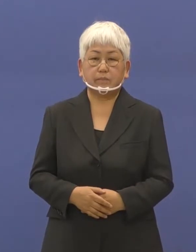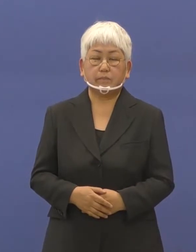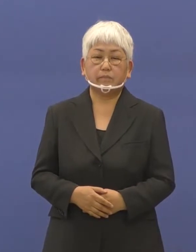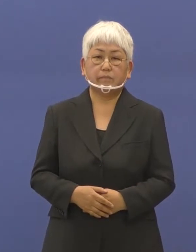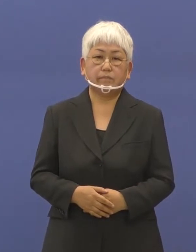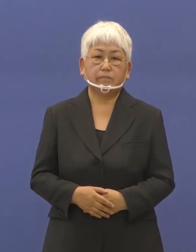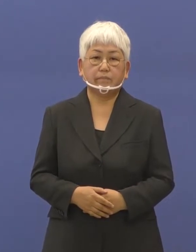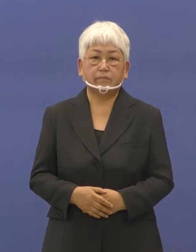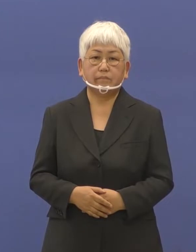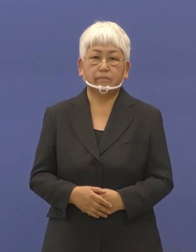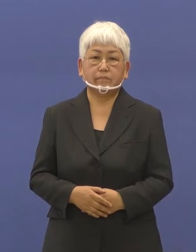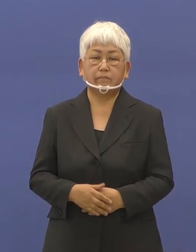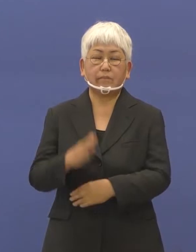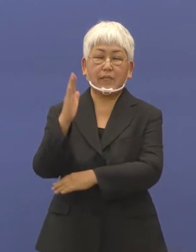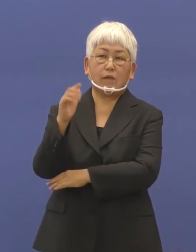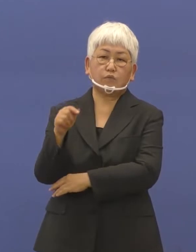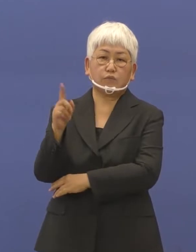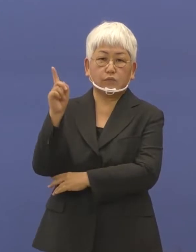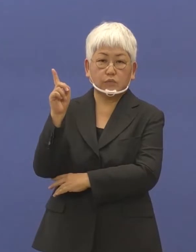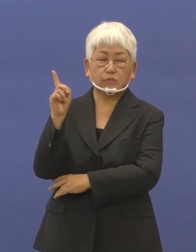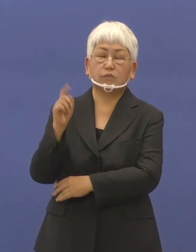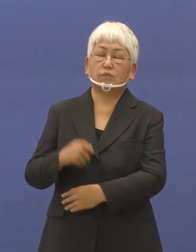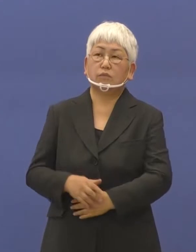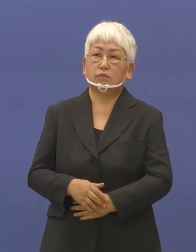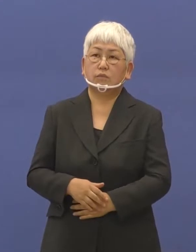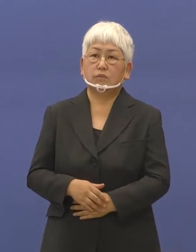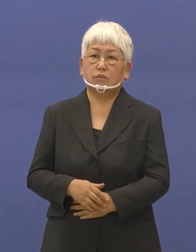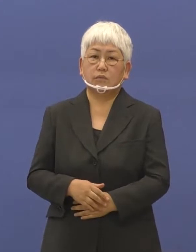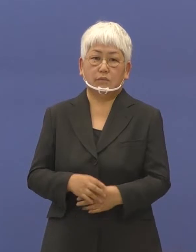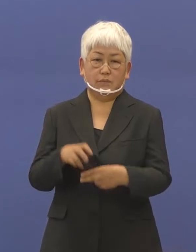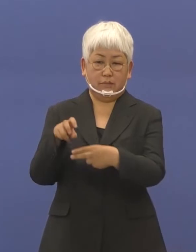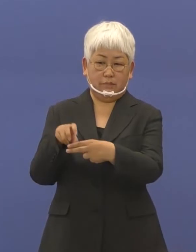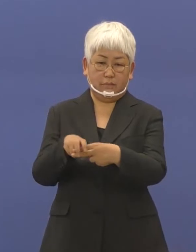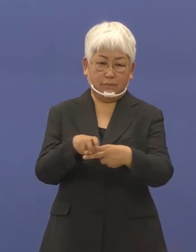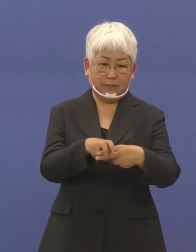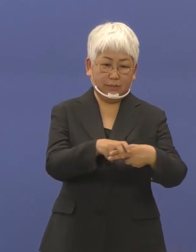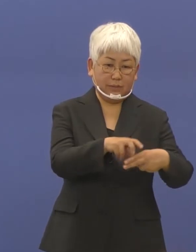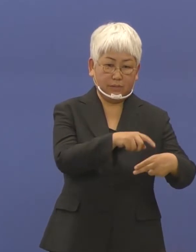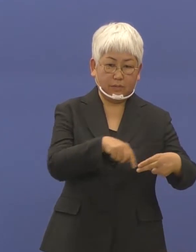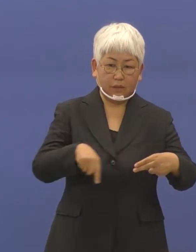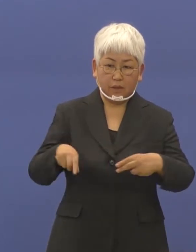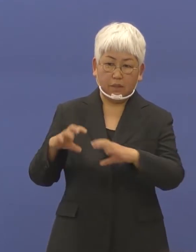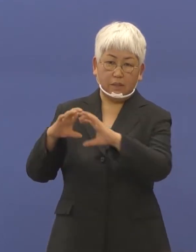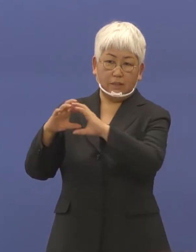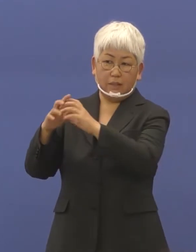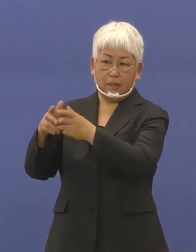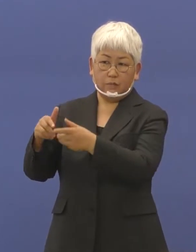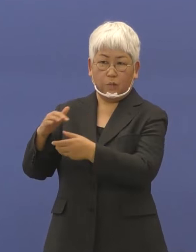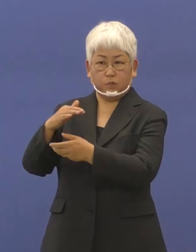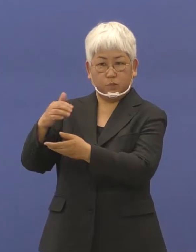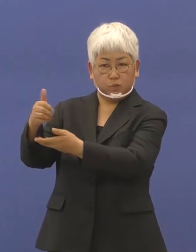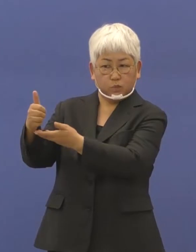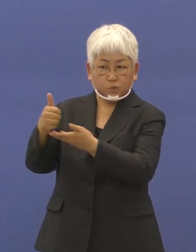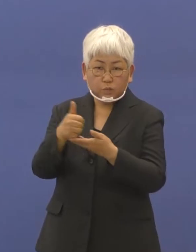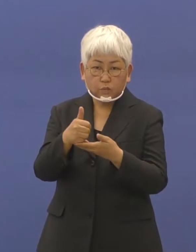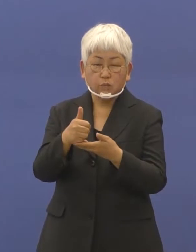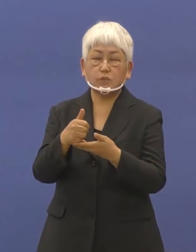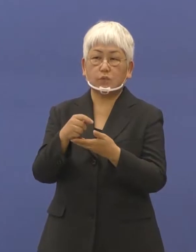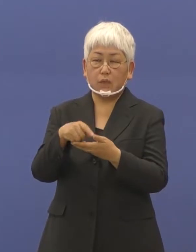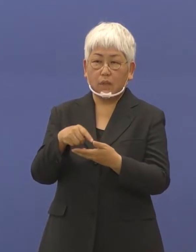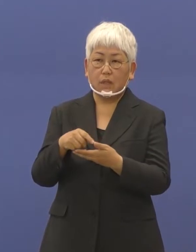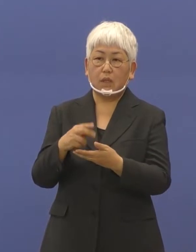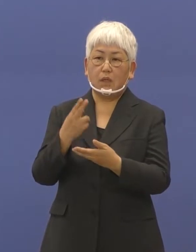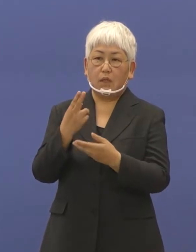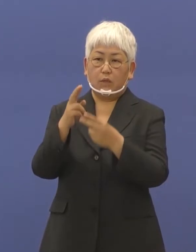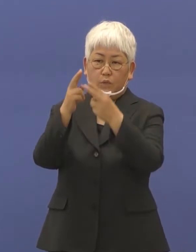、政府の方ではですね、想定する出席者の中では海外の首脳であるとかですね、都道府県知事